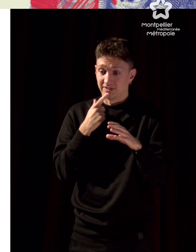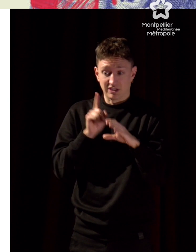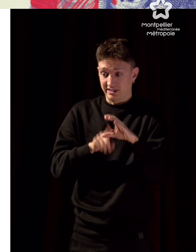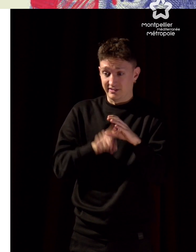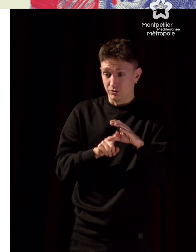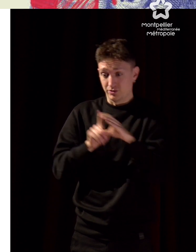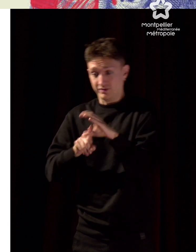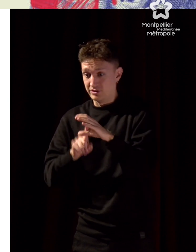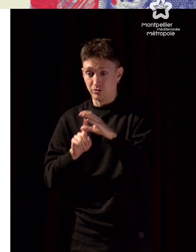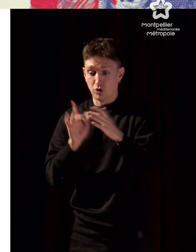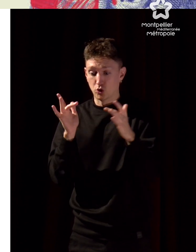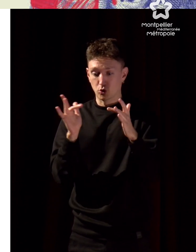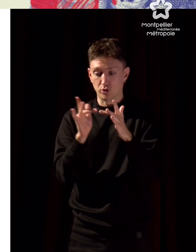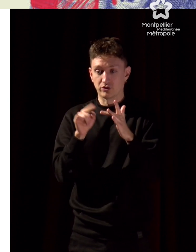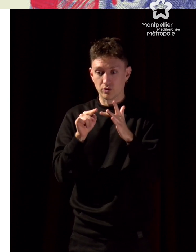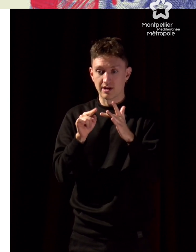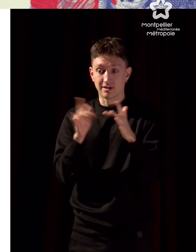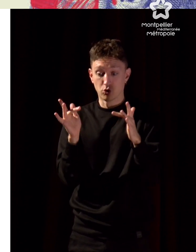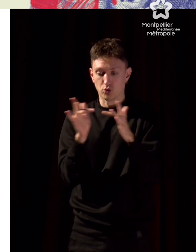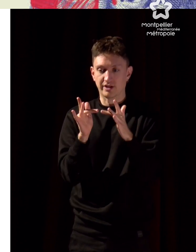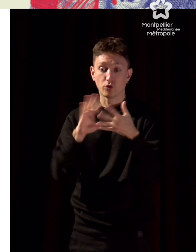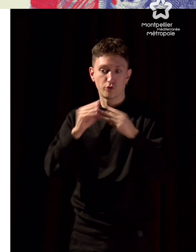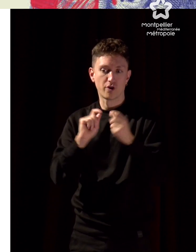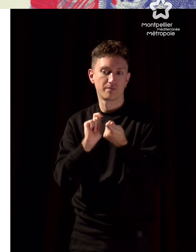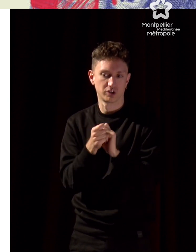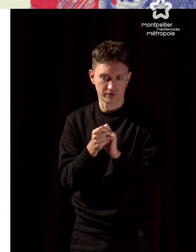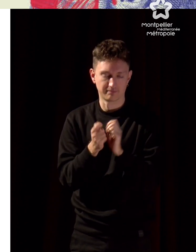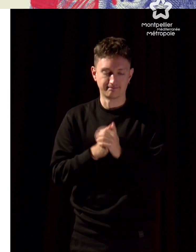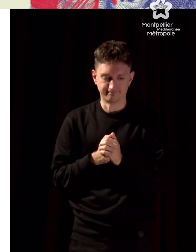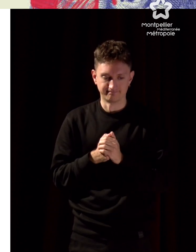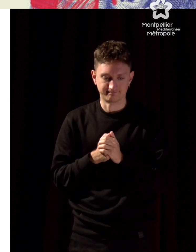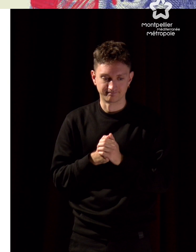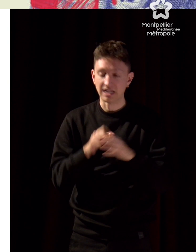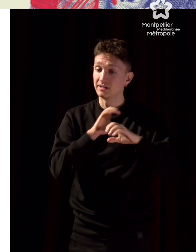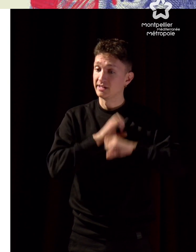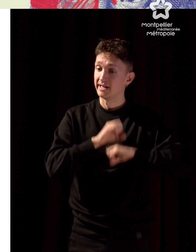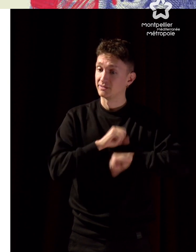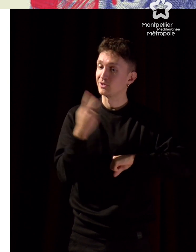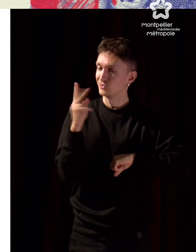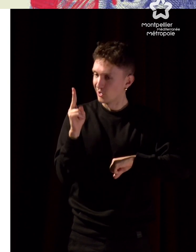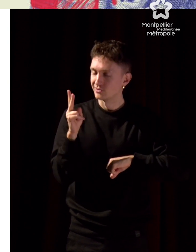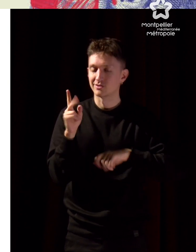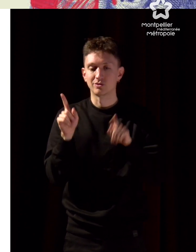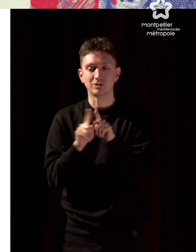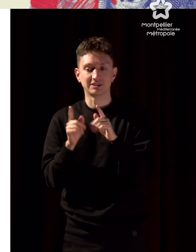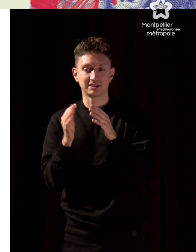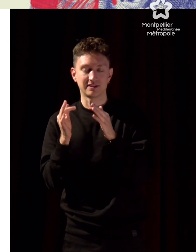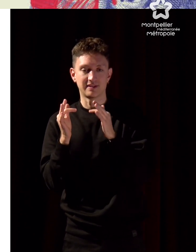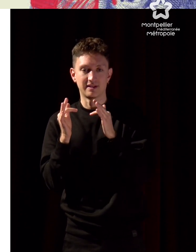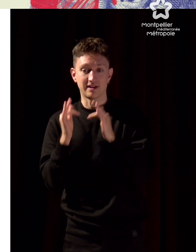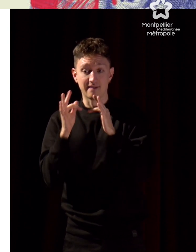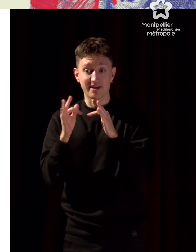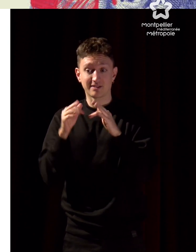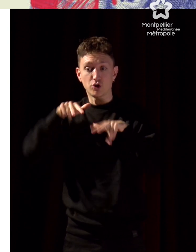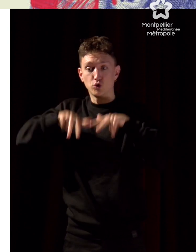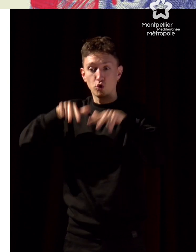les cellules de cerveau. Et il l'a refait pour une autre mutation qui change la vitesse à laquelle les neurones